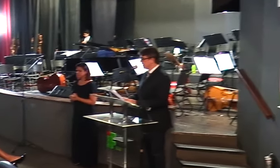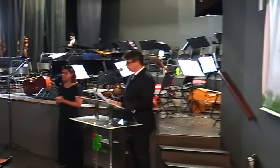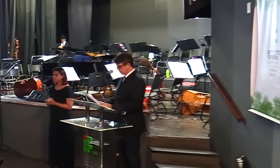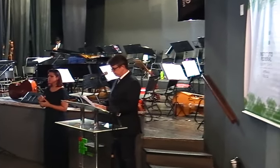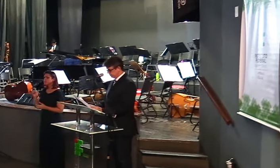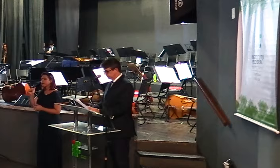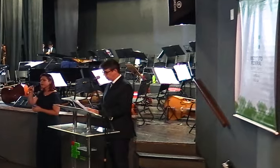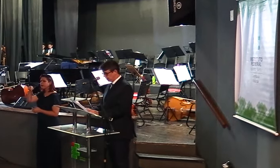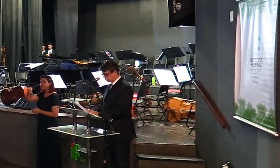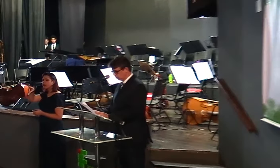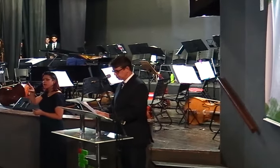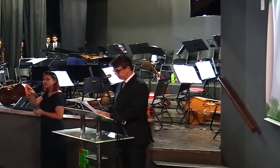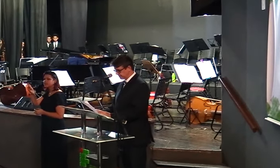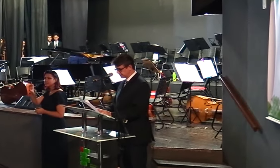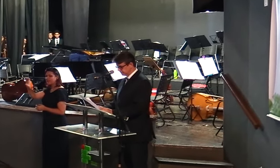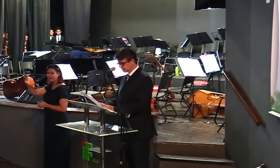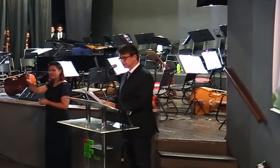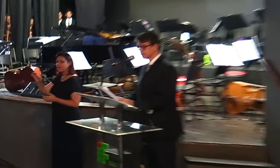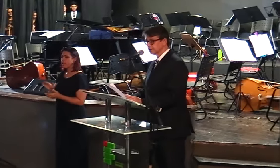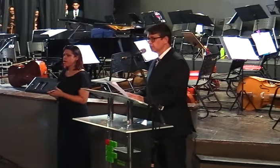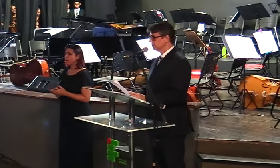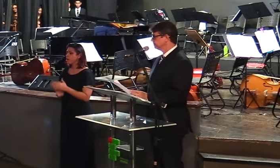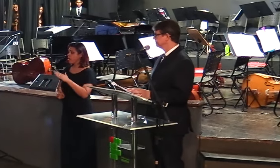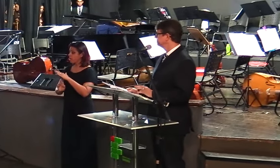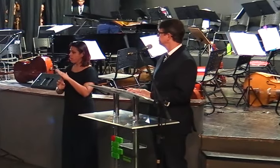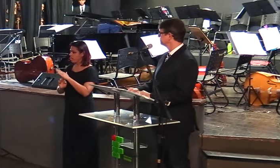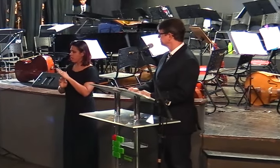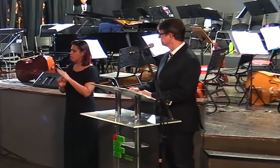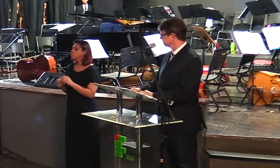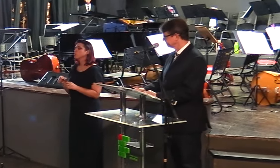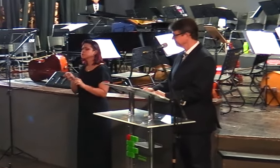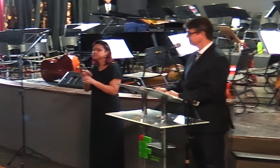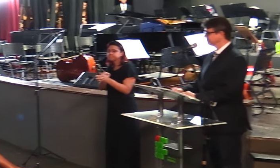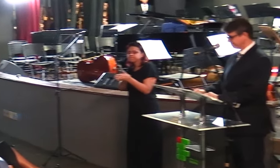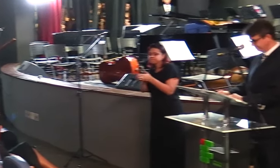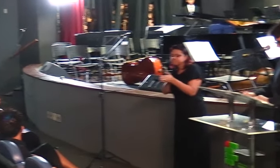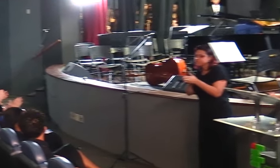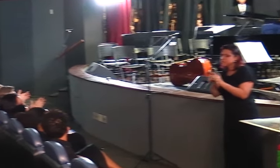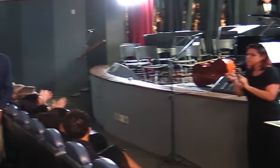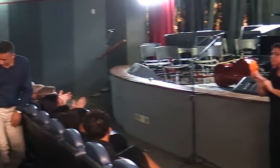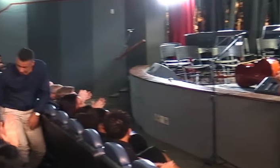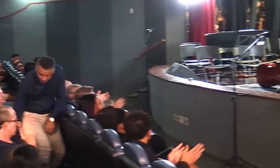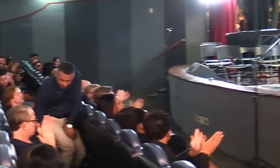André Romero, pró-reitor de Pesquisa e Extensão.